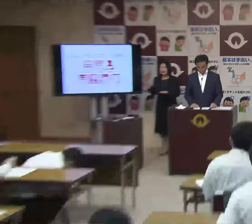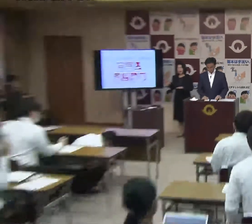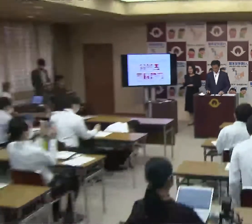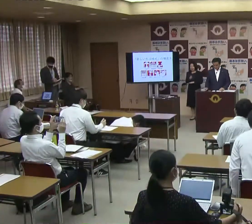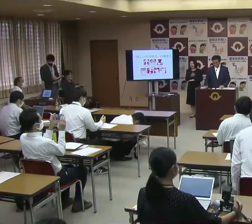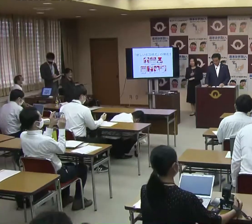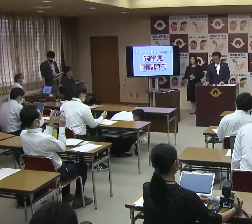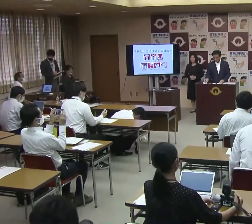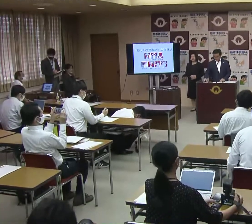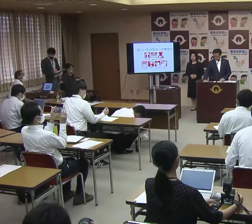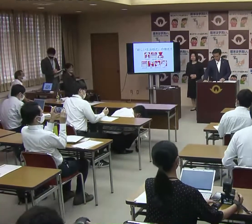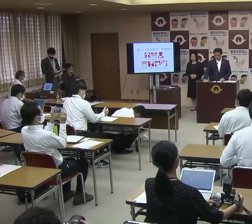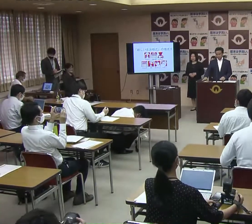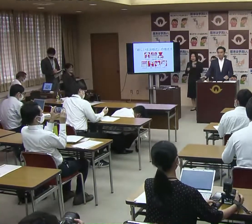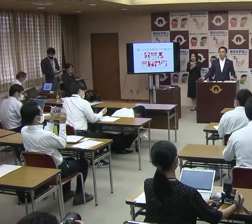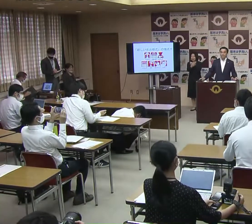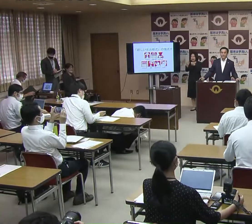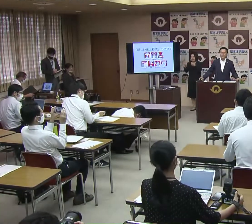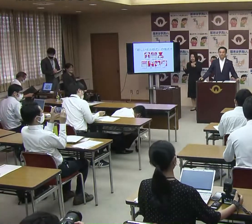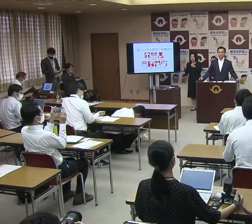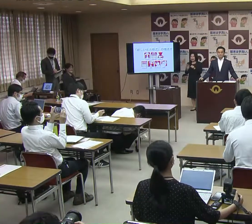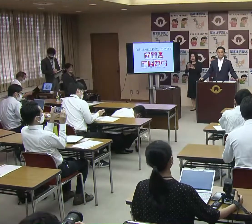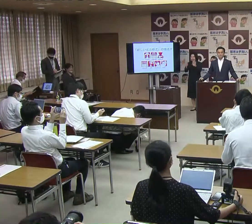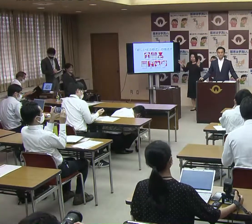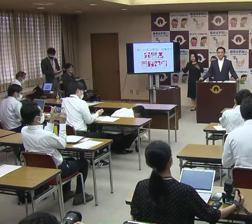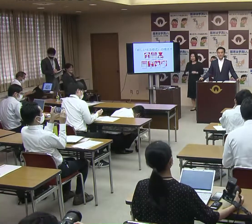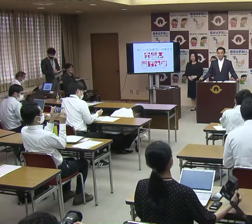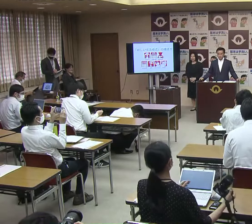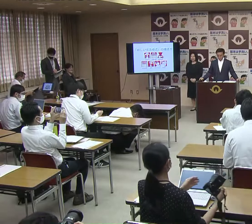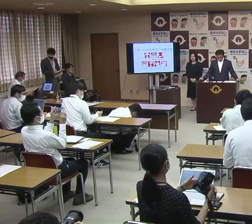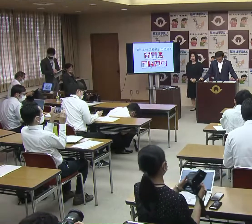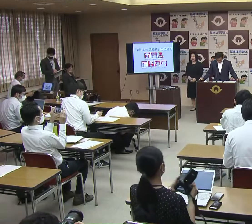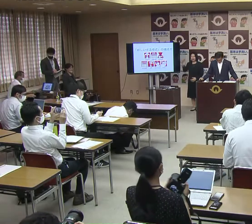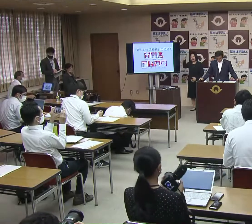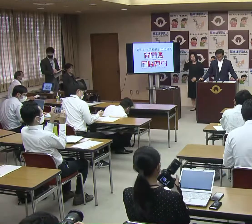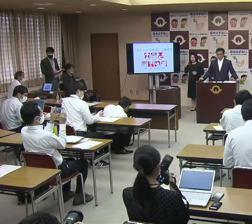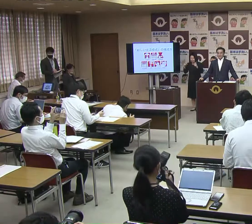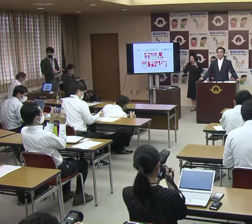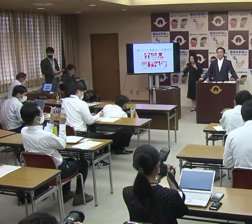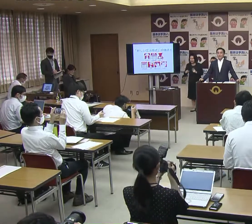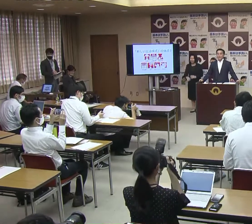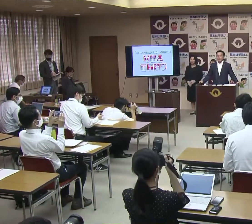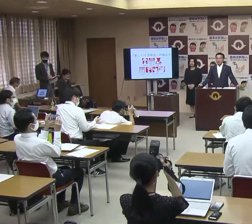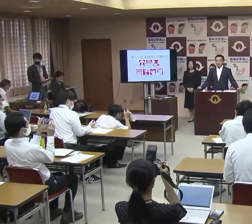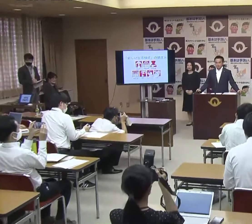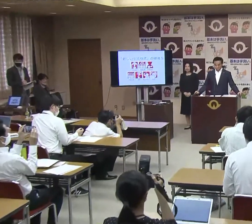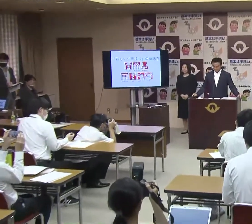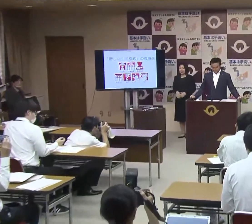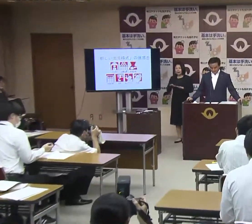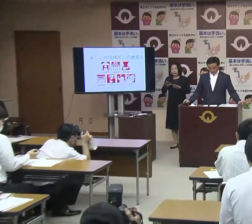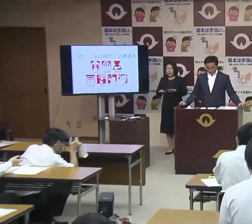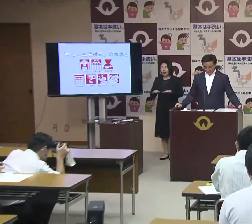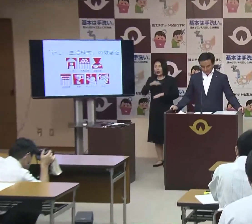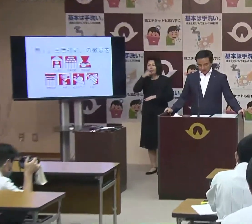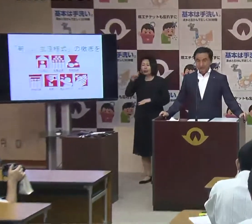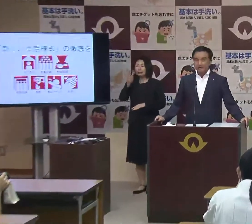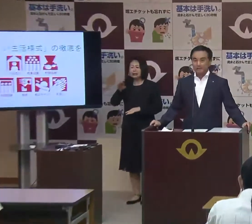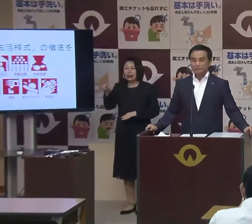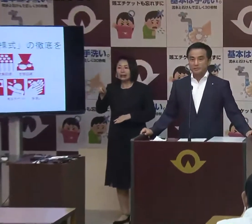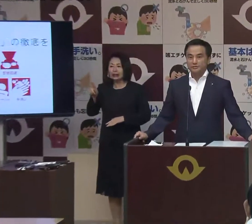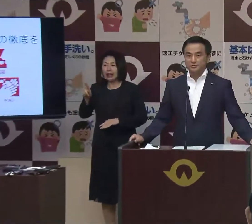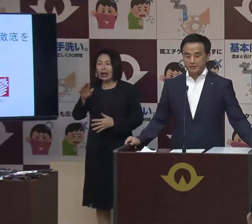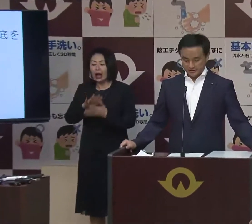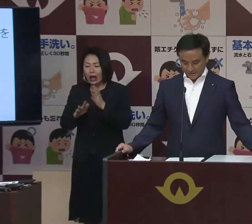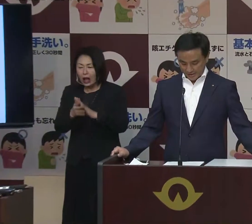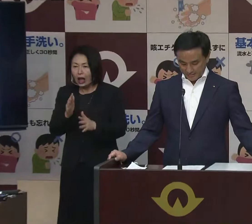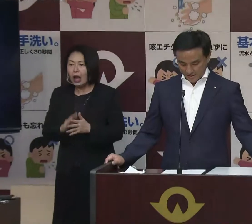ただいまから、記者会見を行います。 はい、おはようございます。本件におきまして、新たに